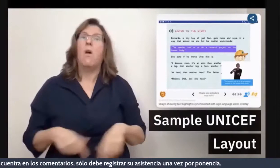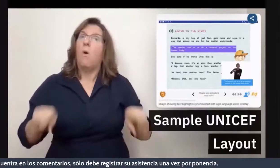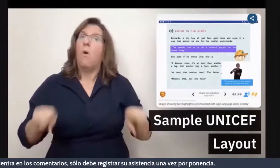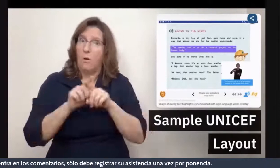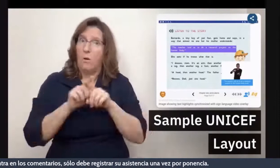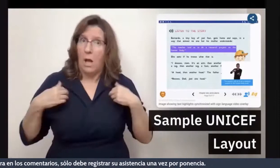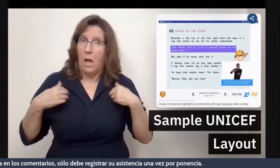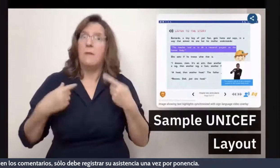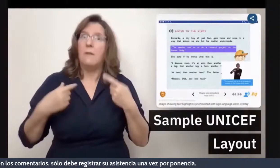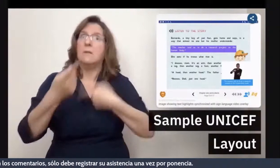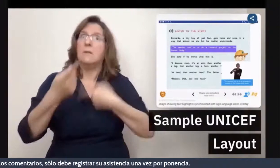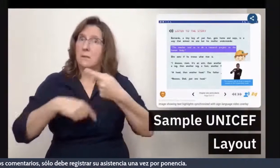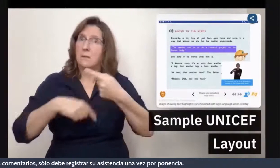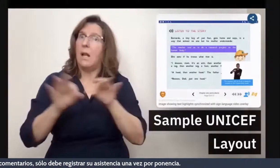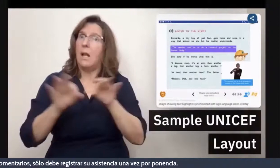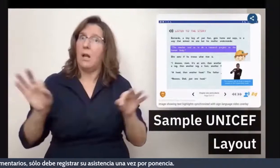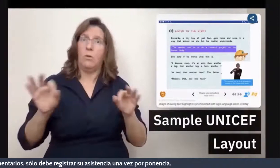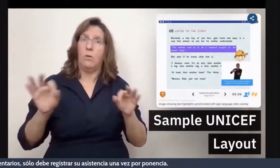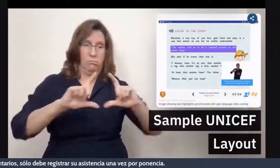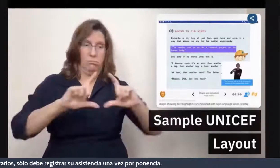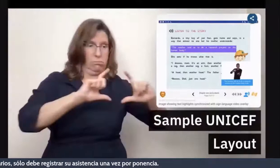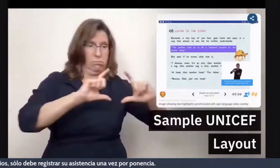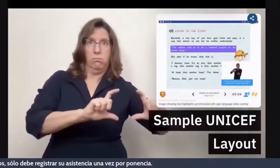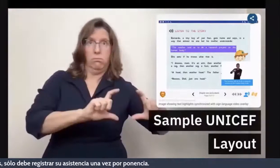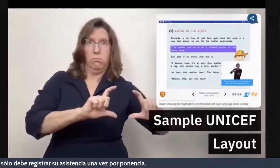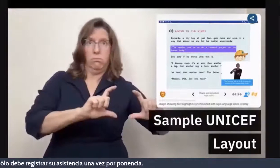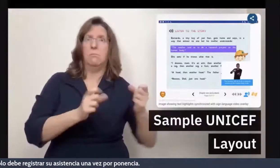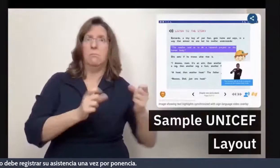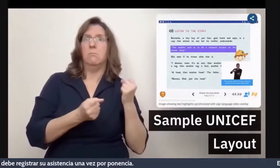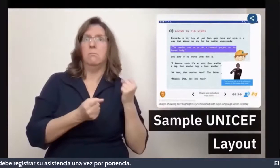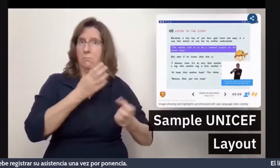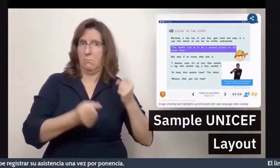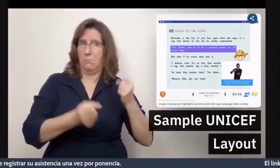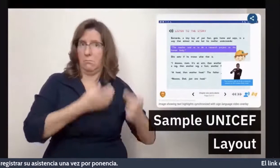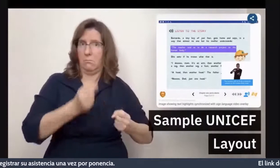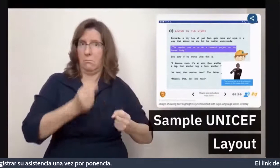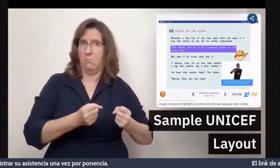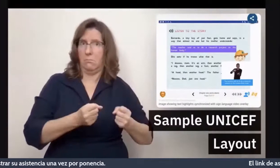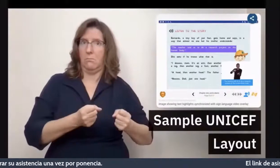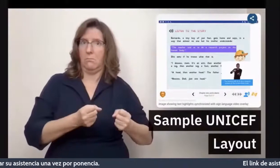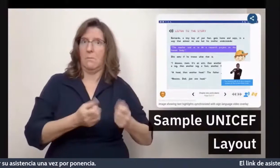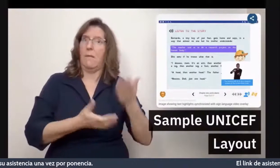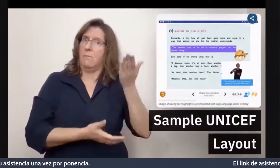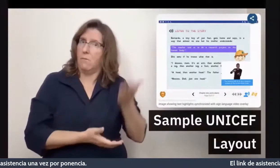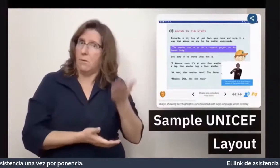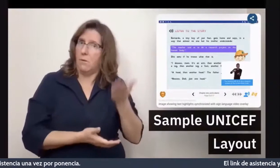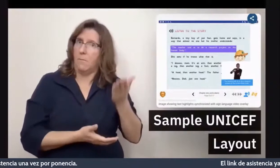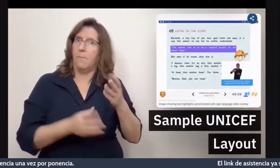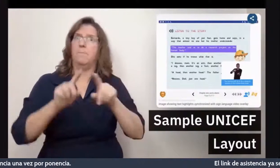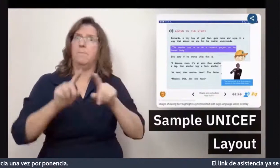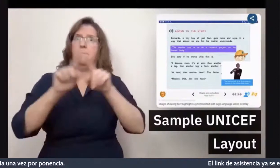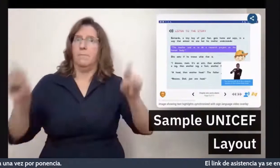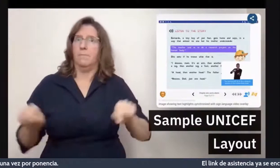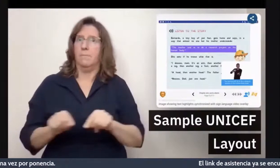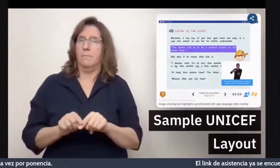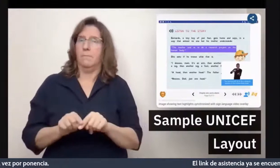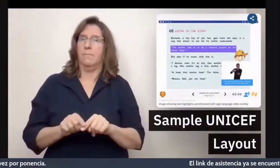lengua de señas en la esquina superior, inferior. Todo esto para poder apoyar en la